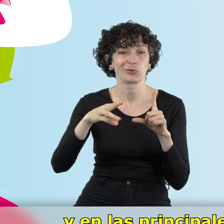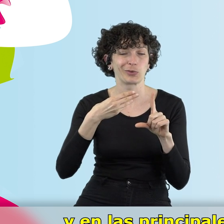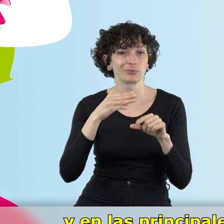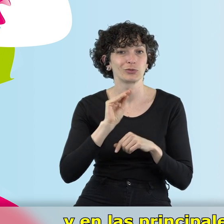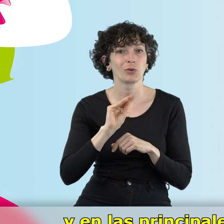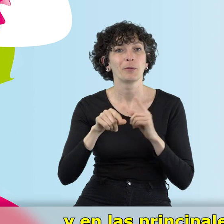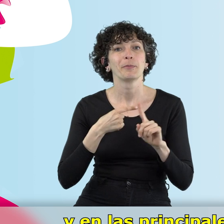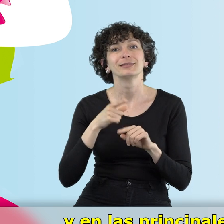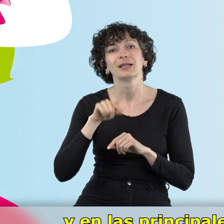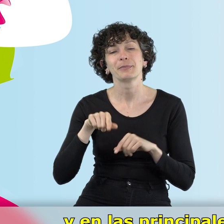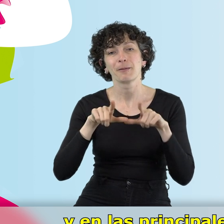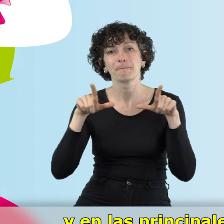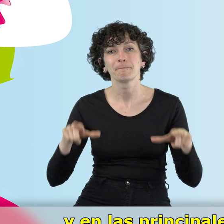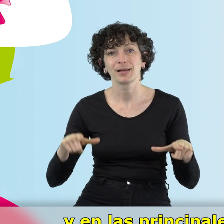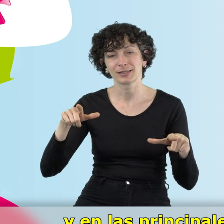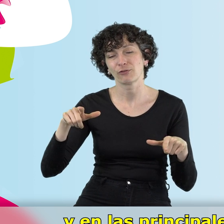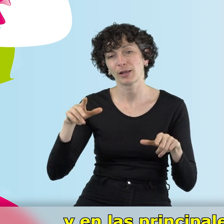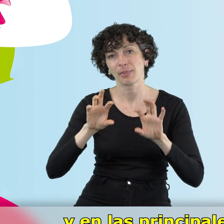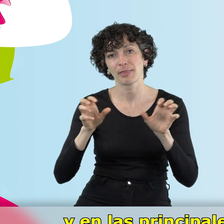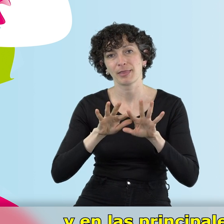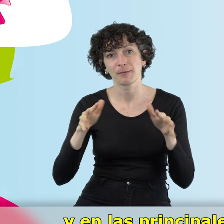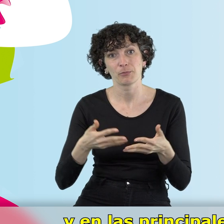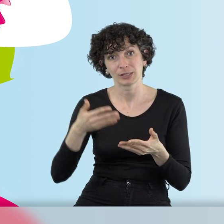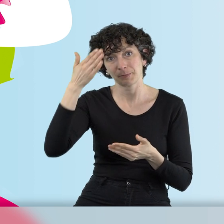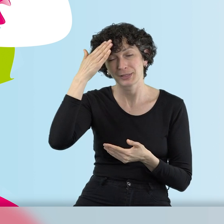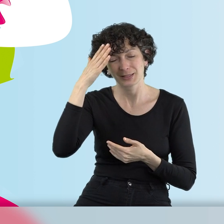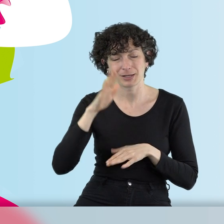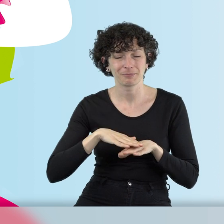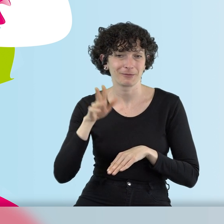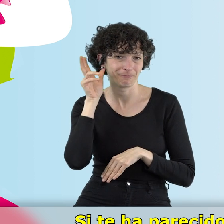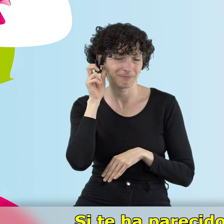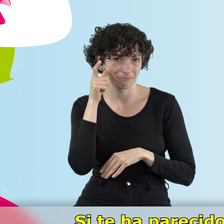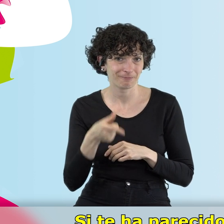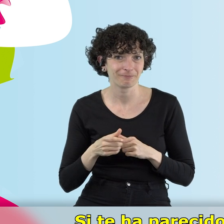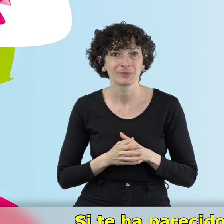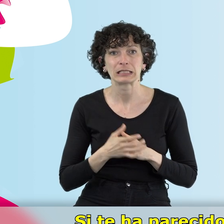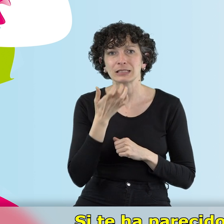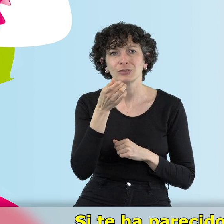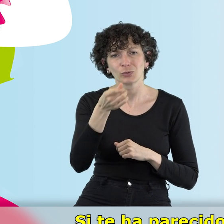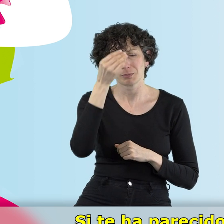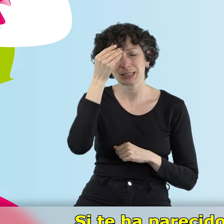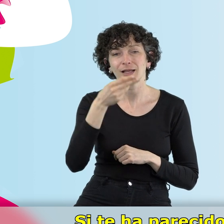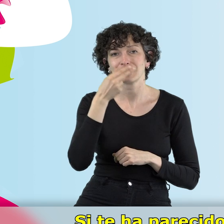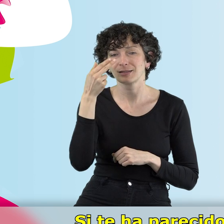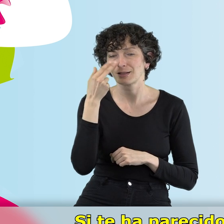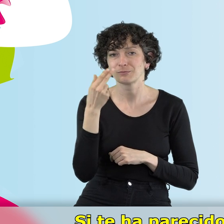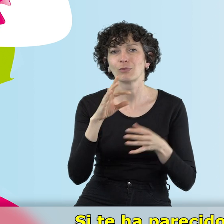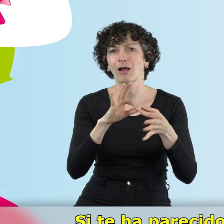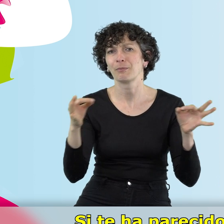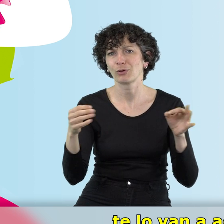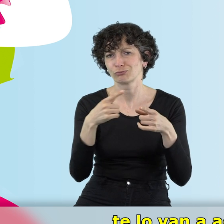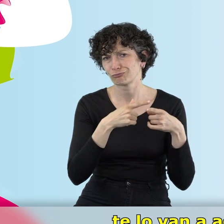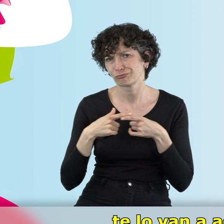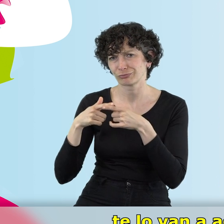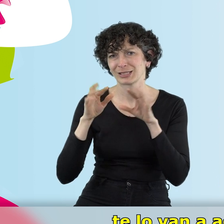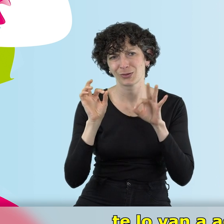y en las principales plataformas de escucha de podcast. Si te ha parecido interesante, compártelo con tus